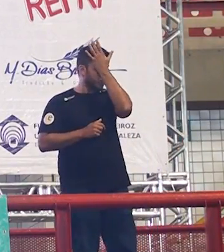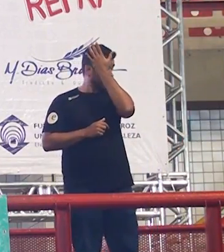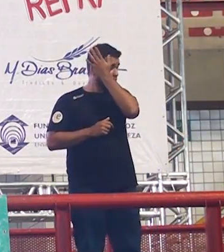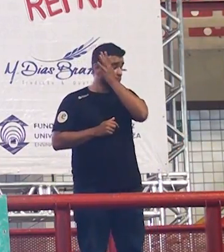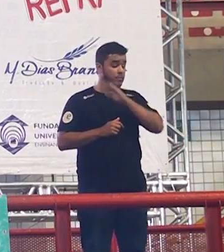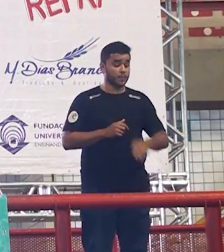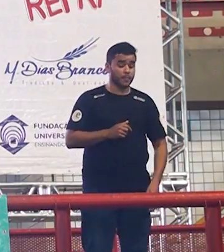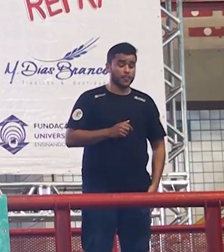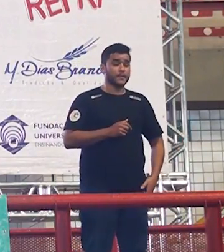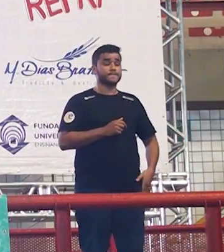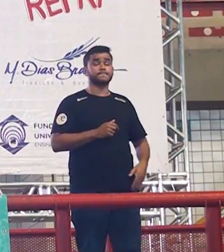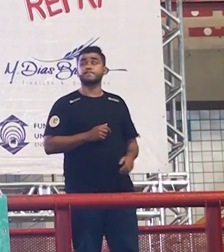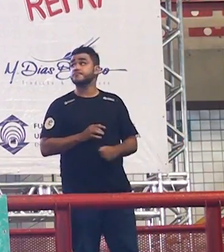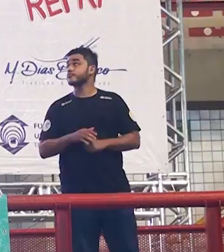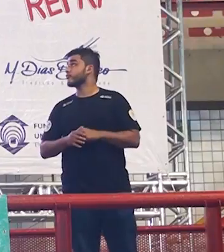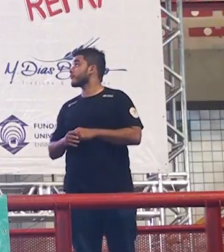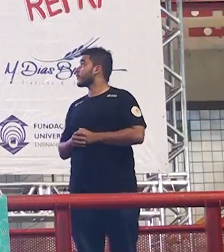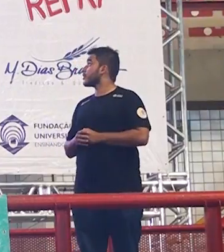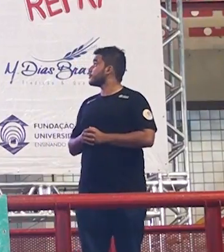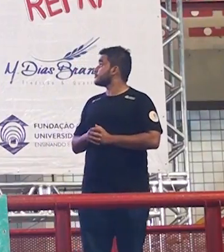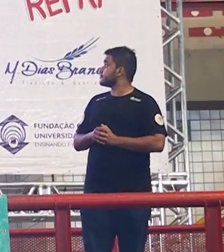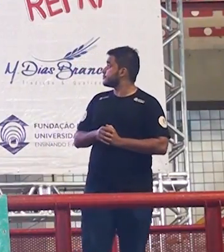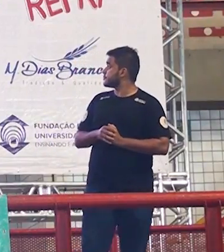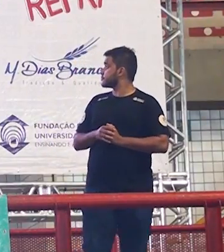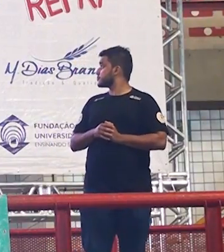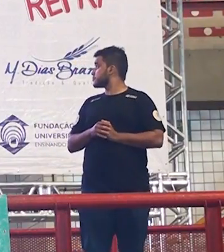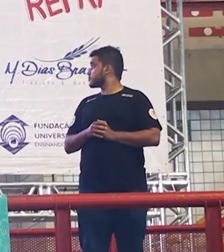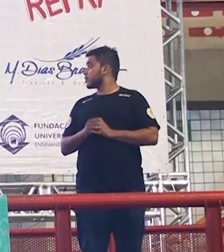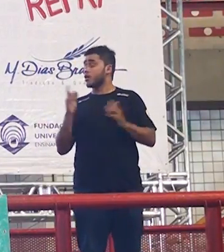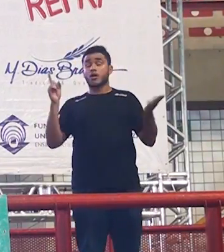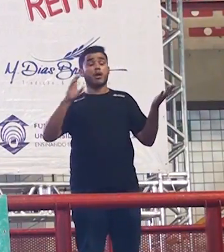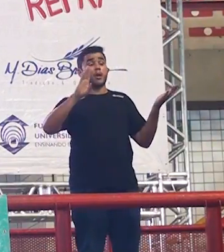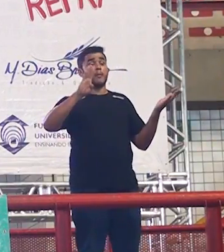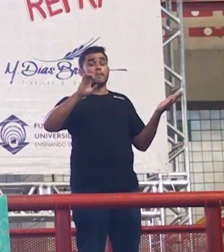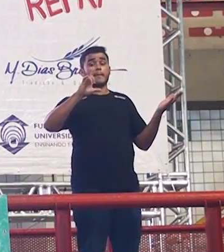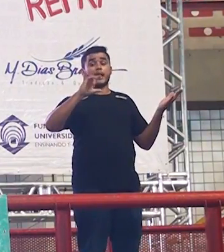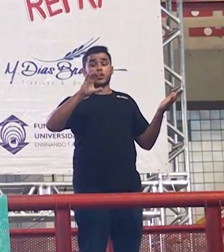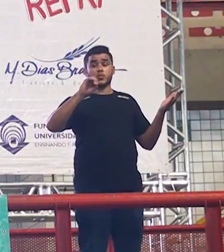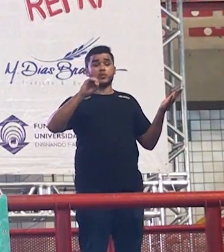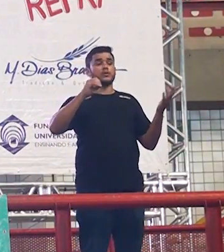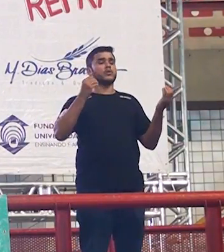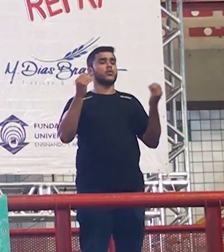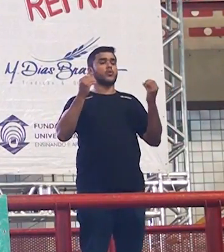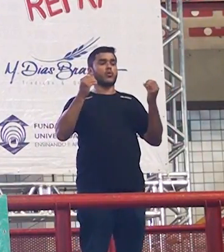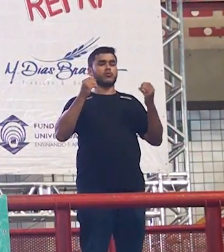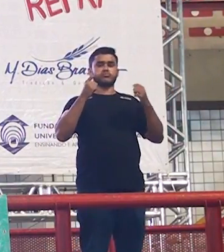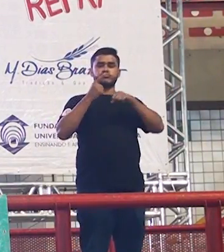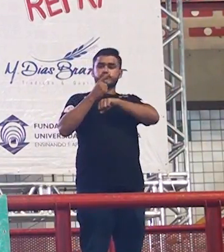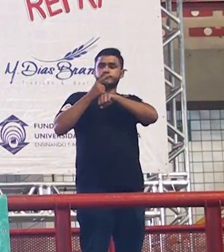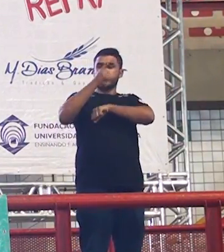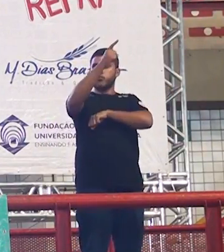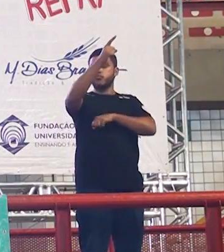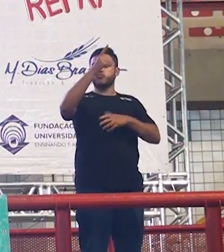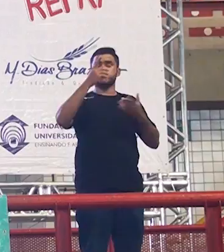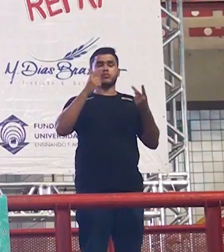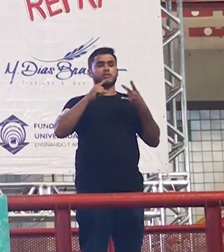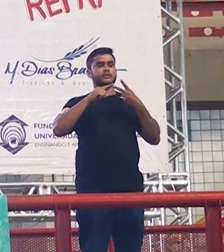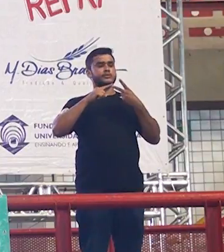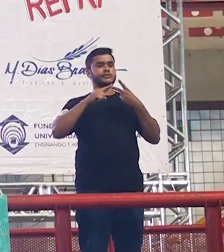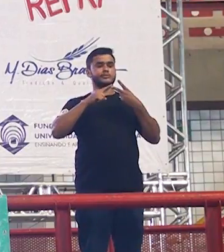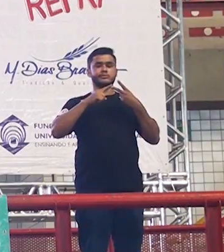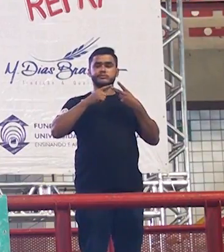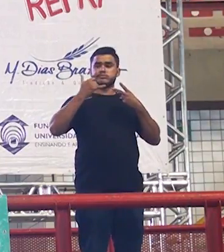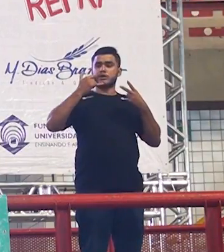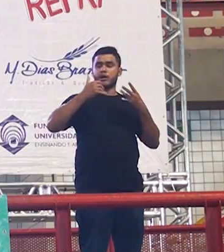Risco de fins bélicos. De repente, a energia nuclear, ela não é feita só para gerar energia elétrica, por exemplo.